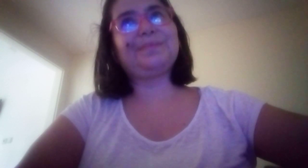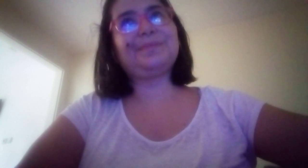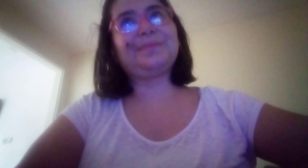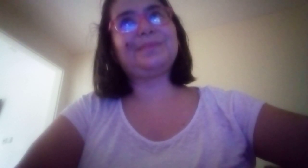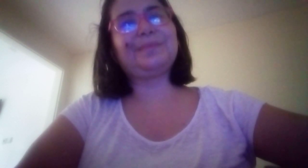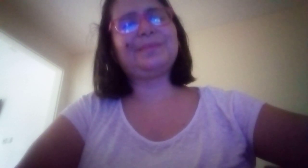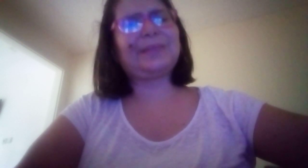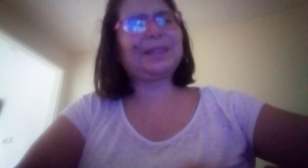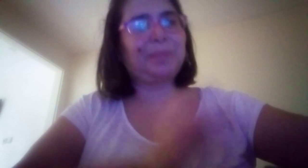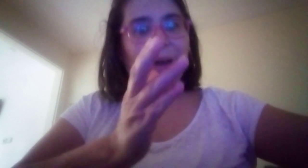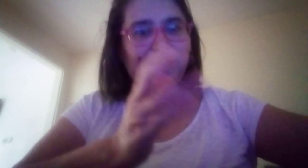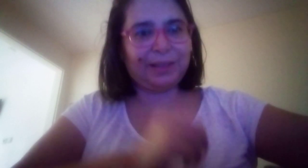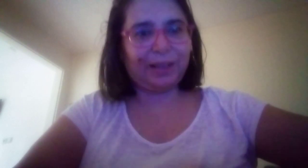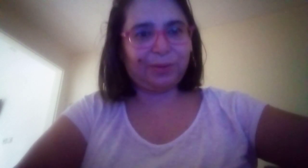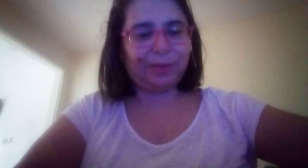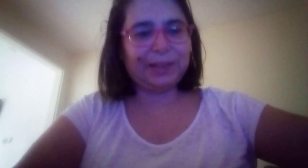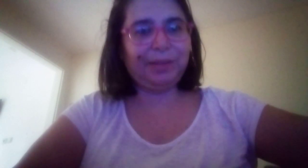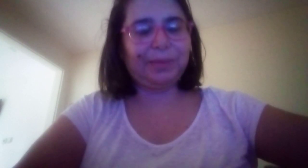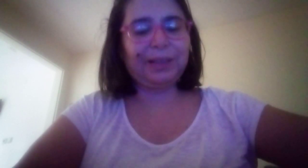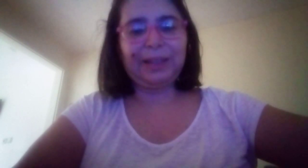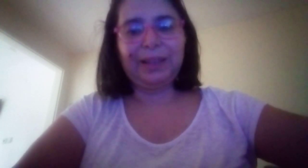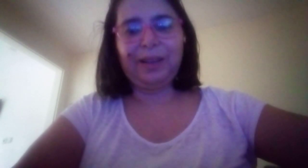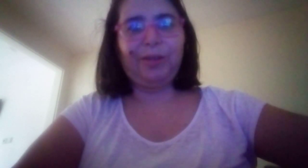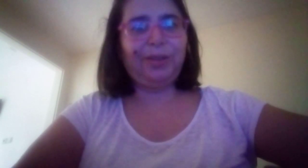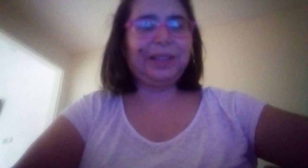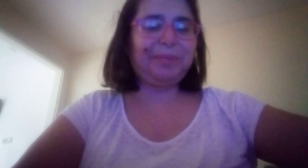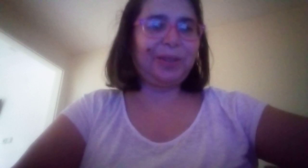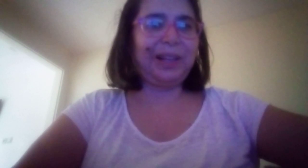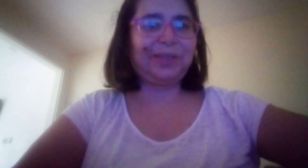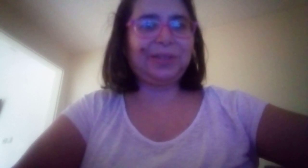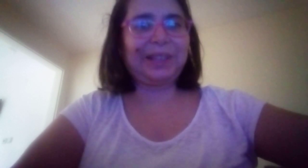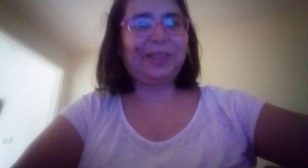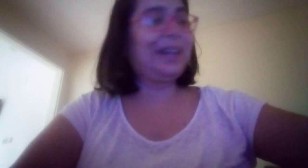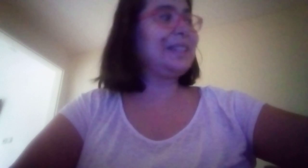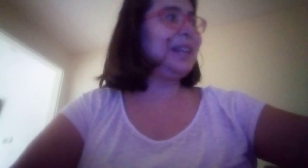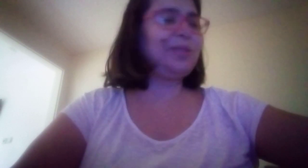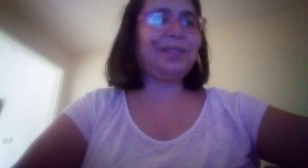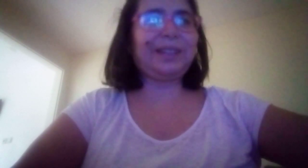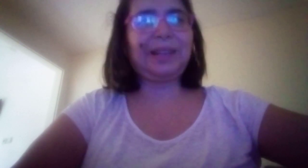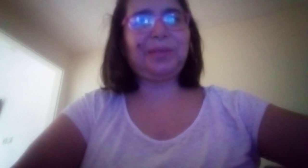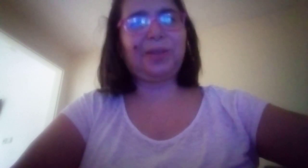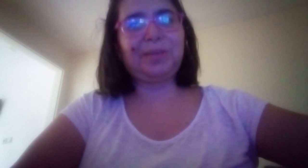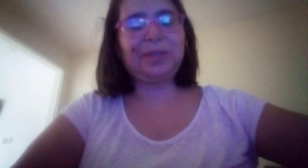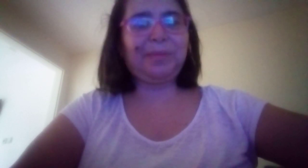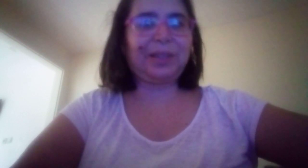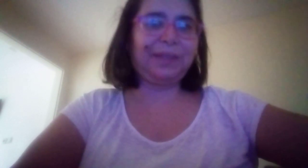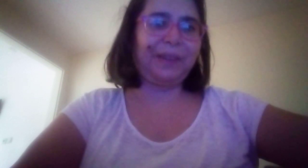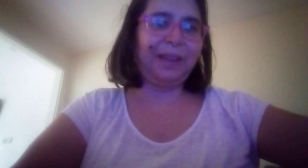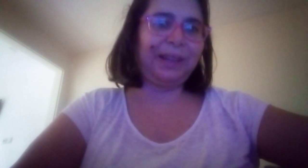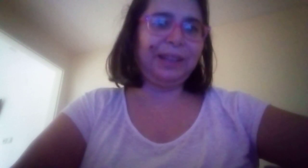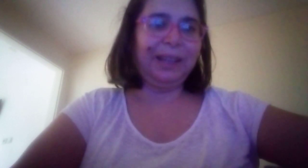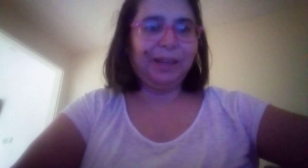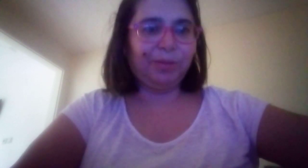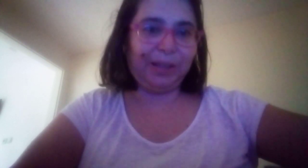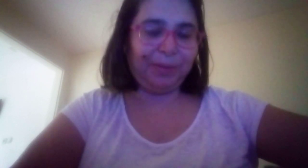ver biber kızartıyor tamam mı o dedim Ne güzel korku geliyor ya televizyonda reklamda gördüm canım çekti falan filan bunu yapayım